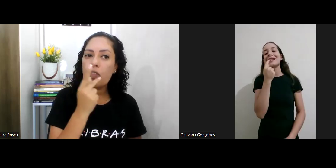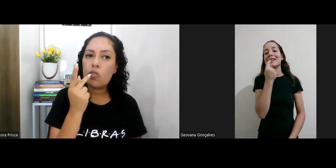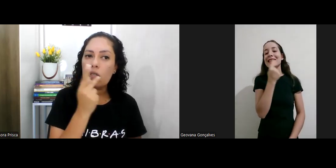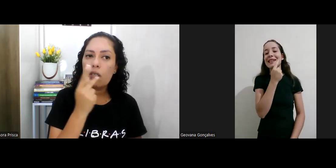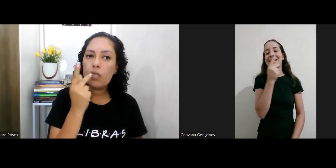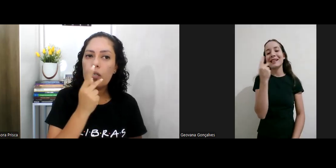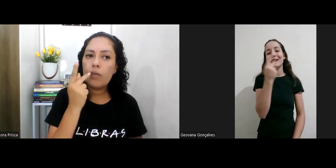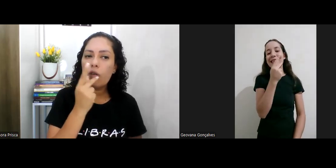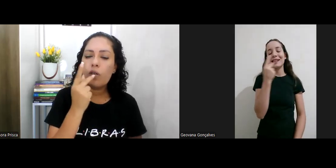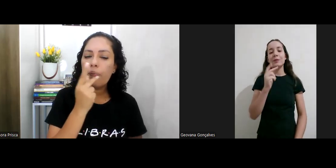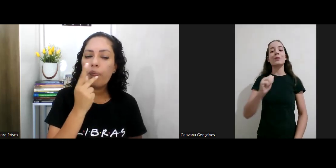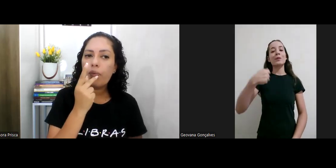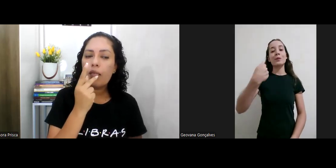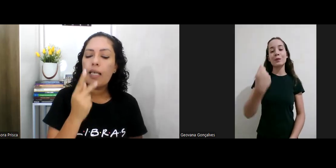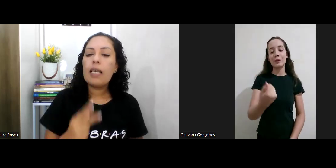para o dente.